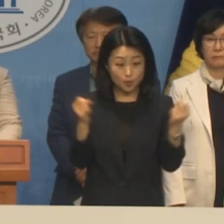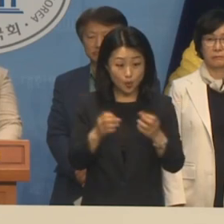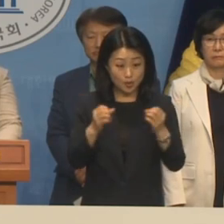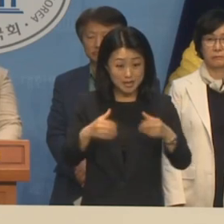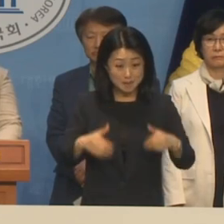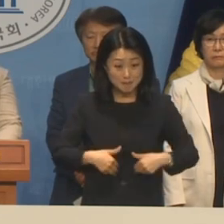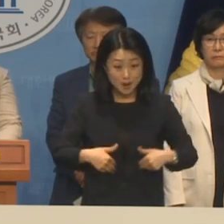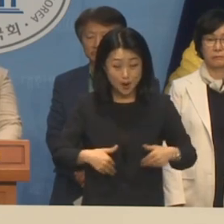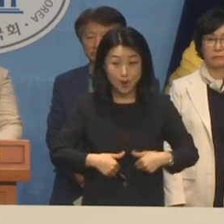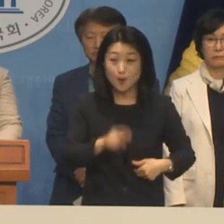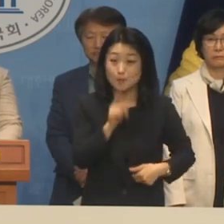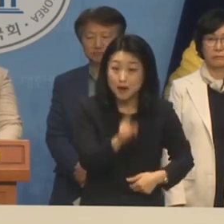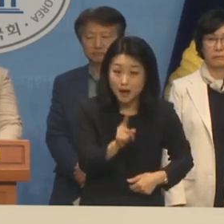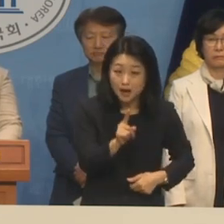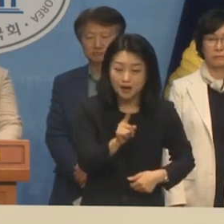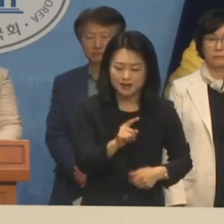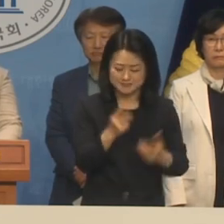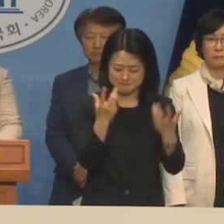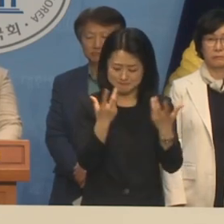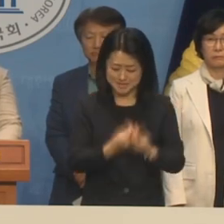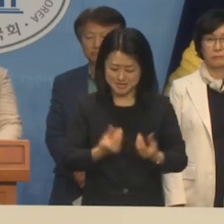주장은 핑계에 지나지 않는다.